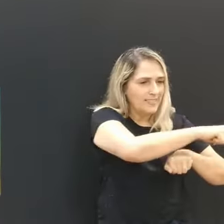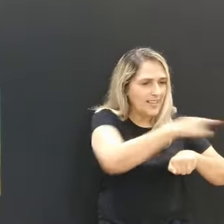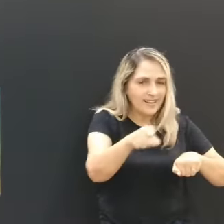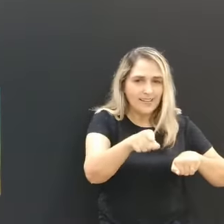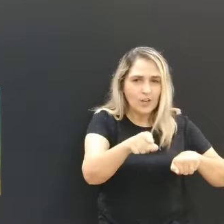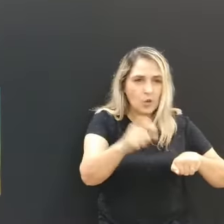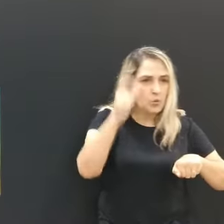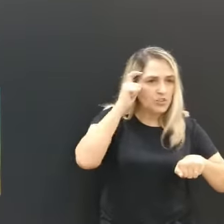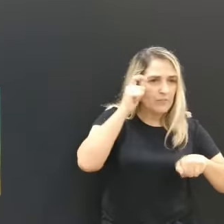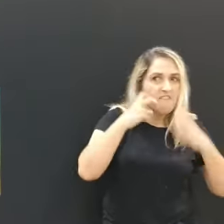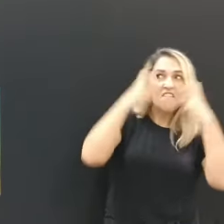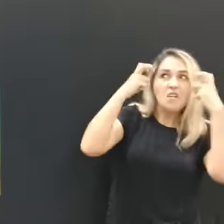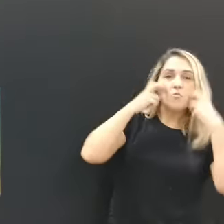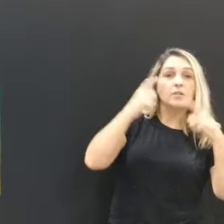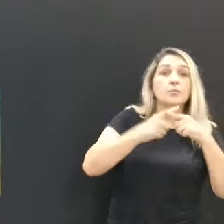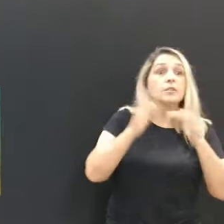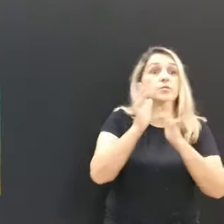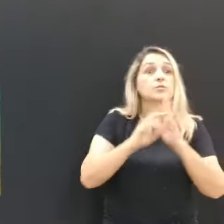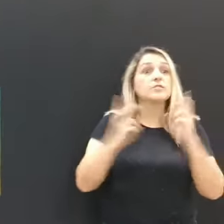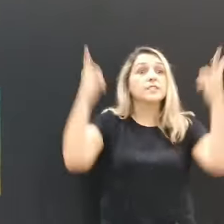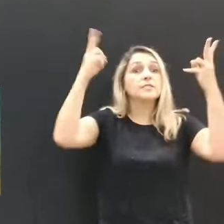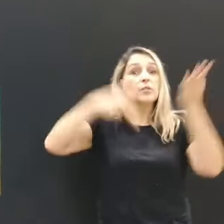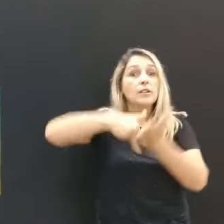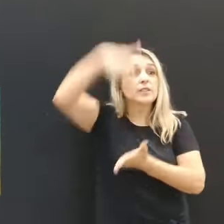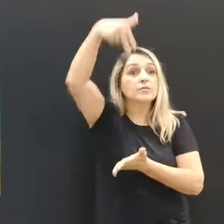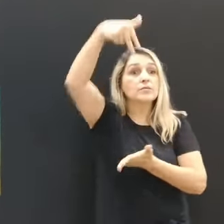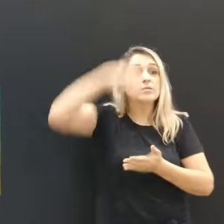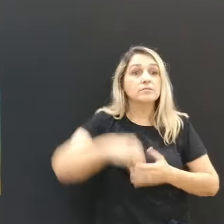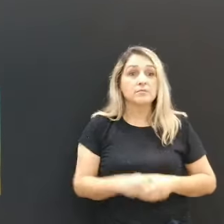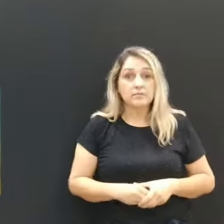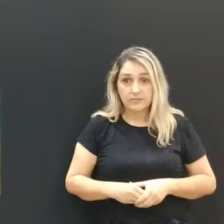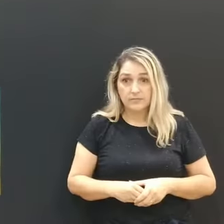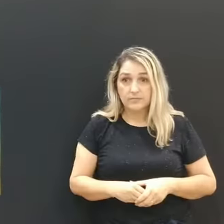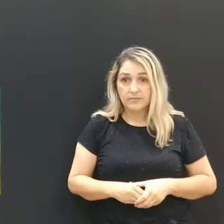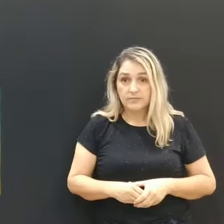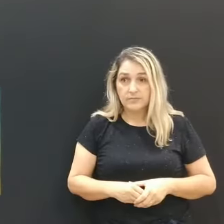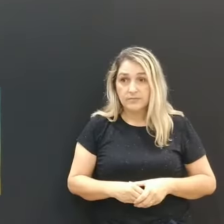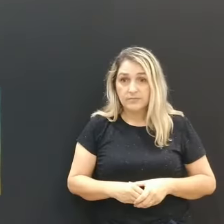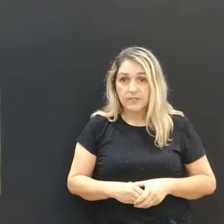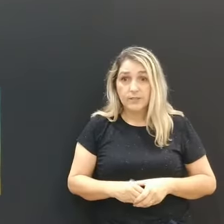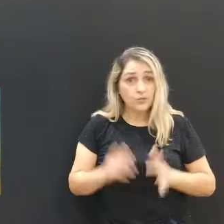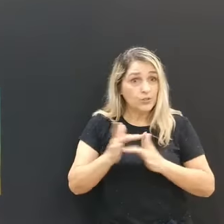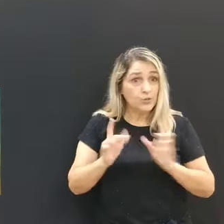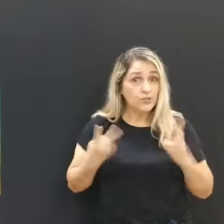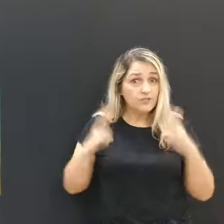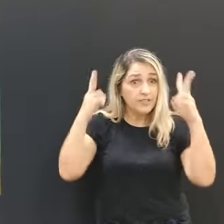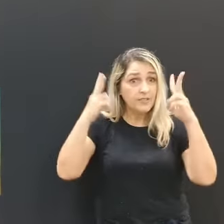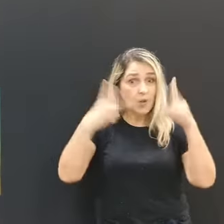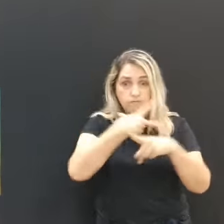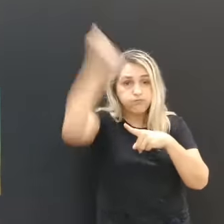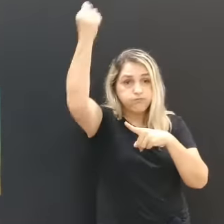Senhor Jesus morreu. E, né? No terceiro dia ele ressuscitou. O